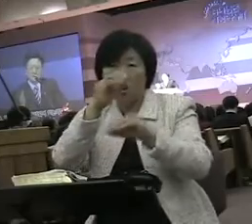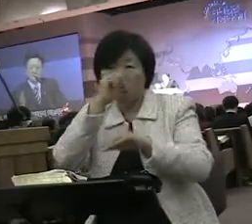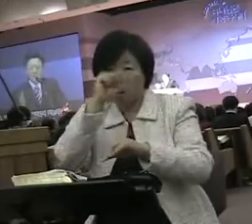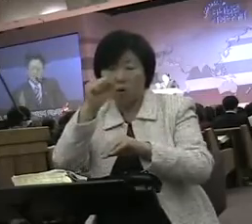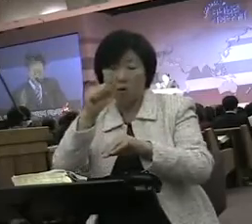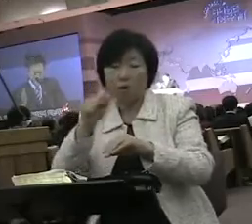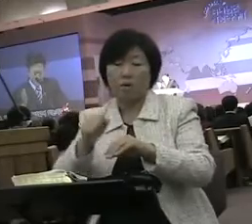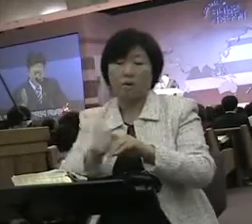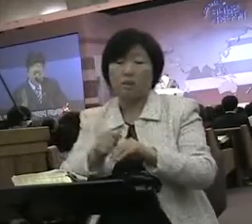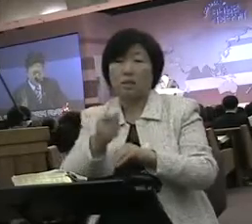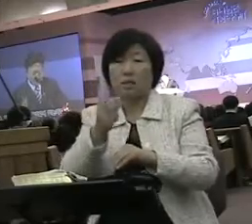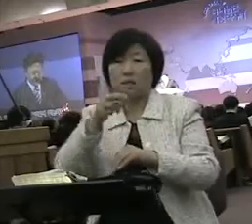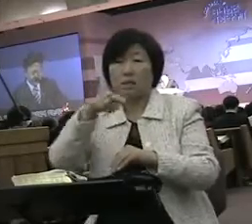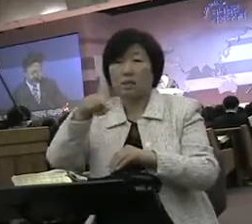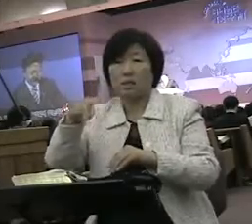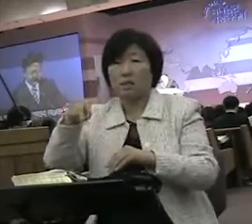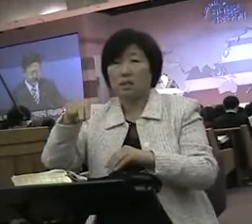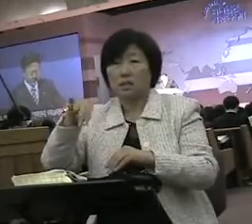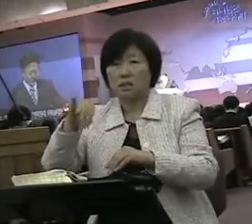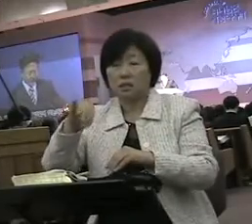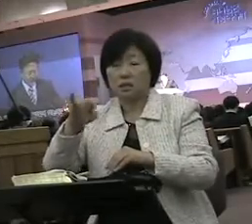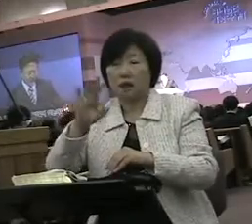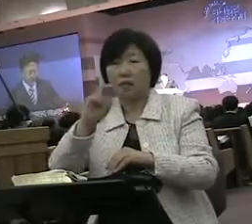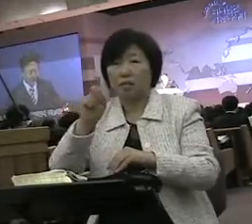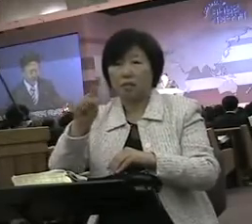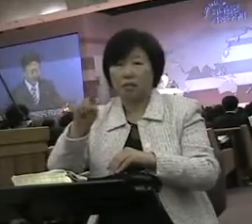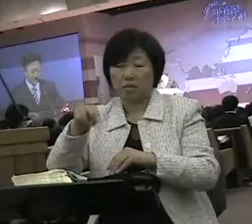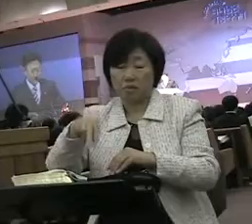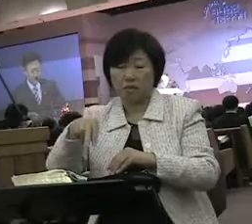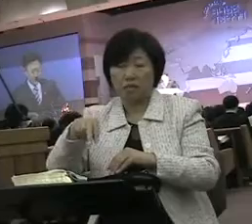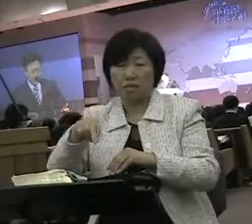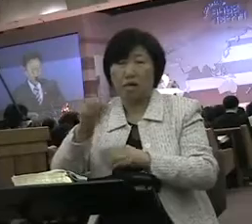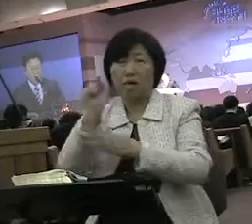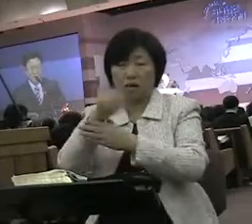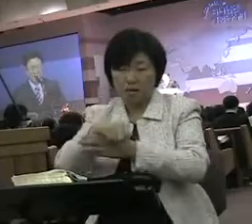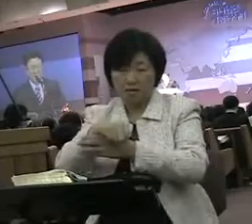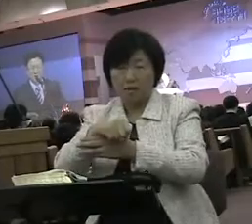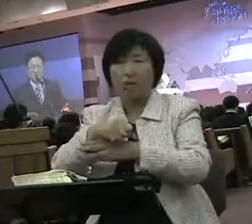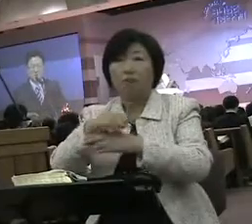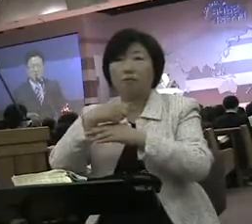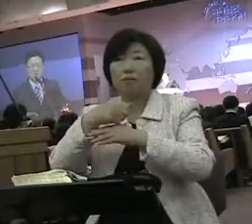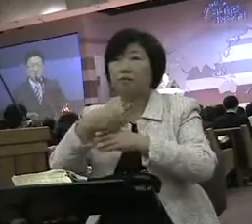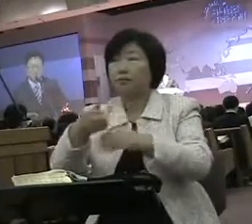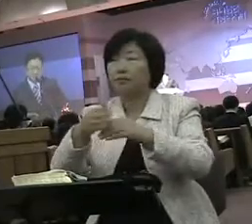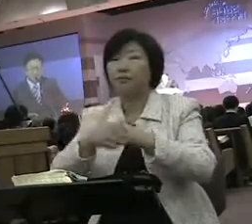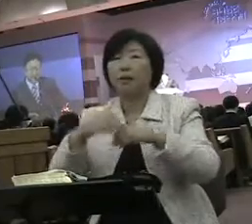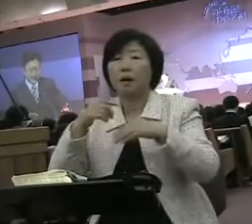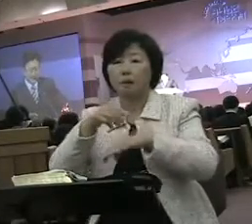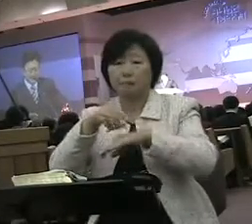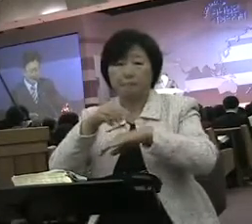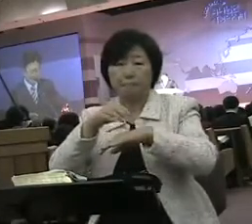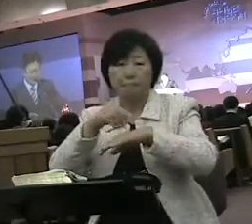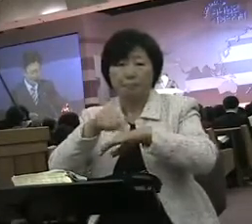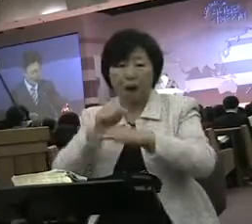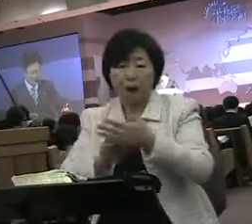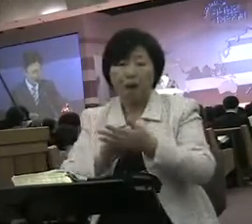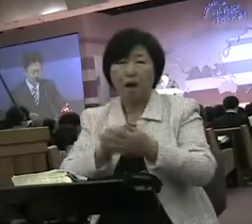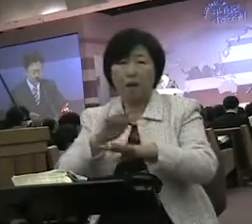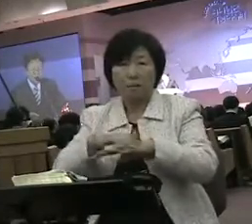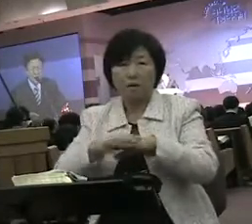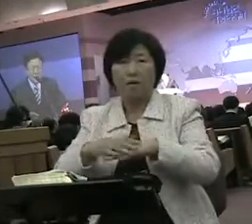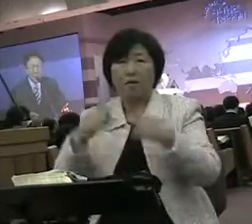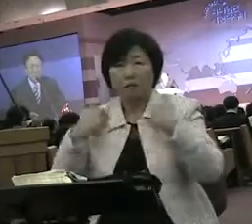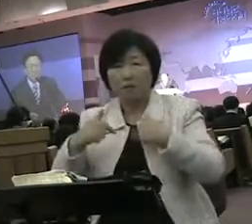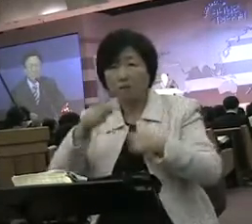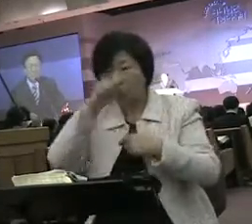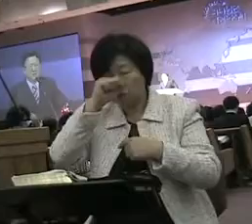그 씨앗으로 열매를 내는 것입니다. 마음밭이 좋은 사람은요, 늘 긍정적입니다. 늘